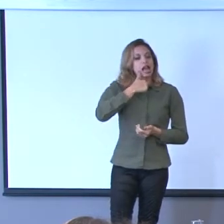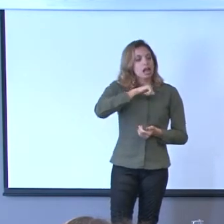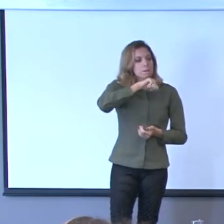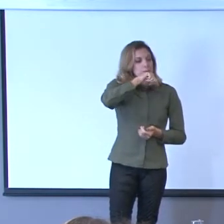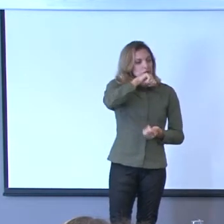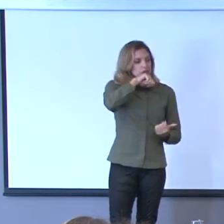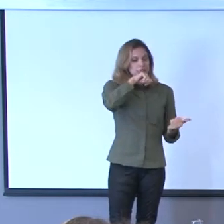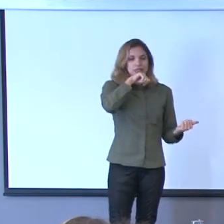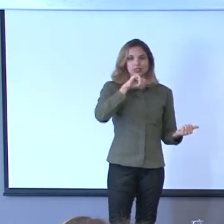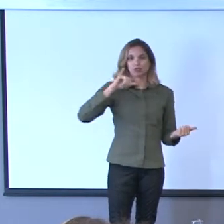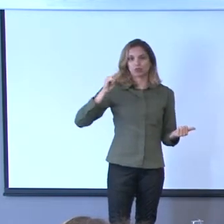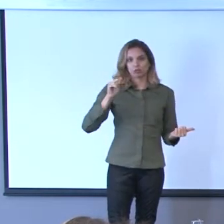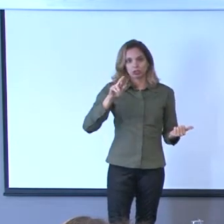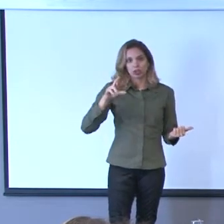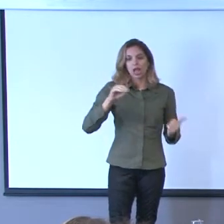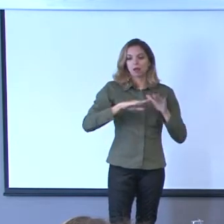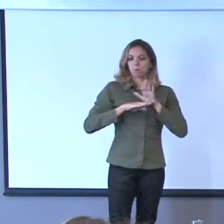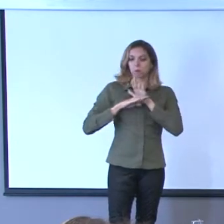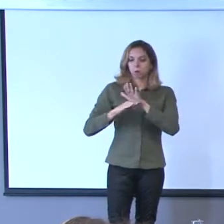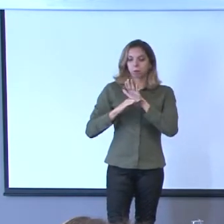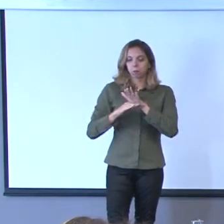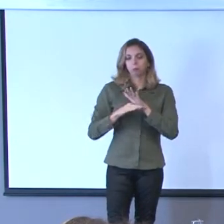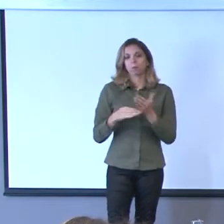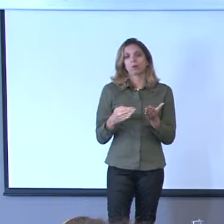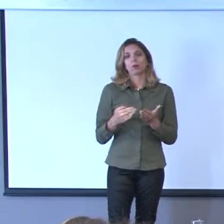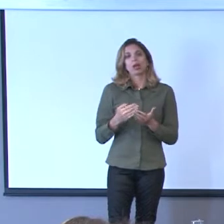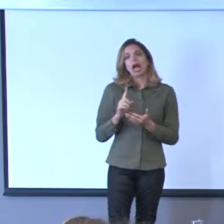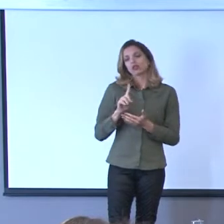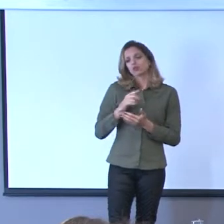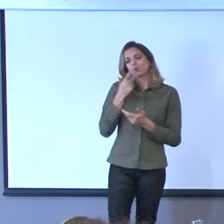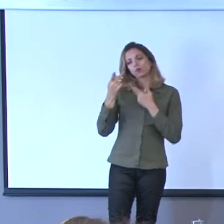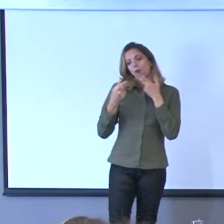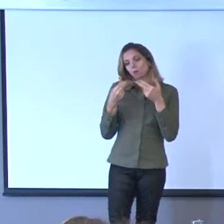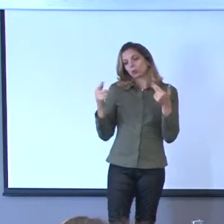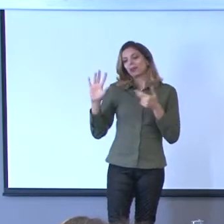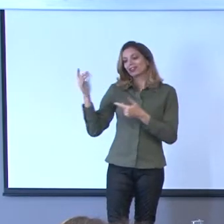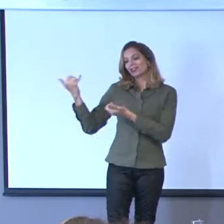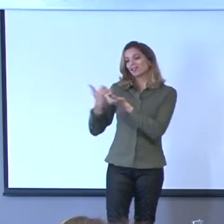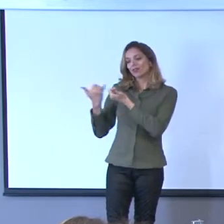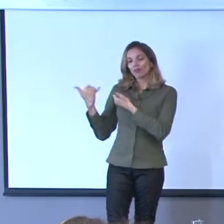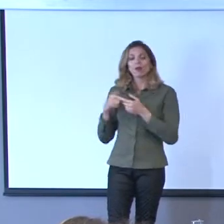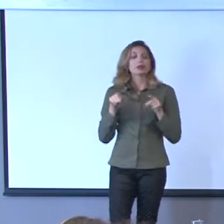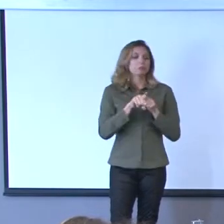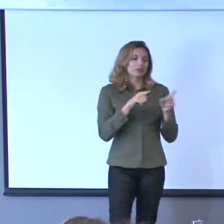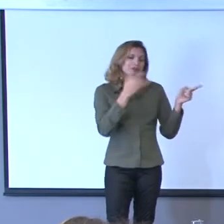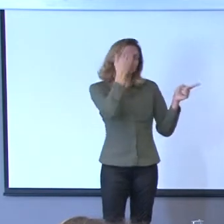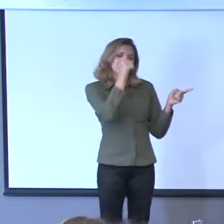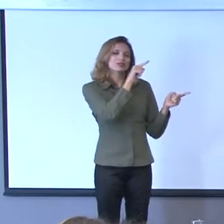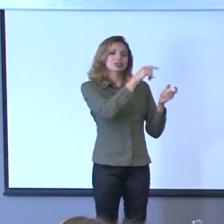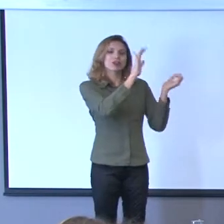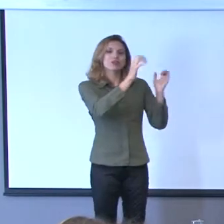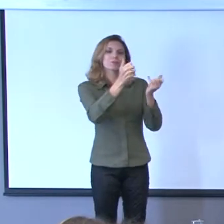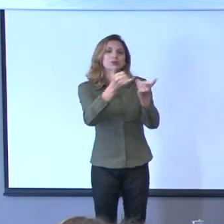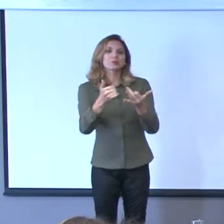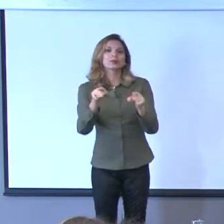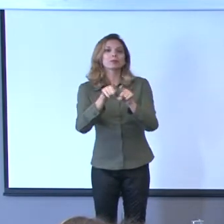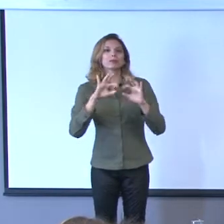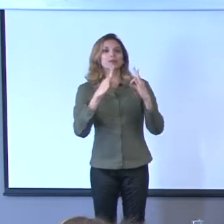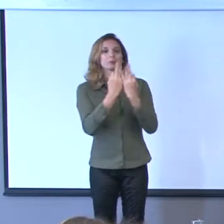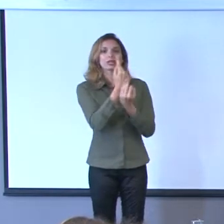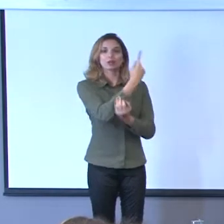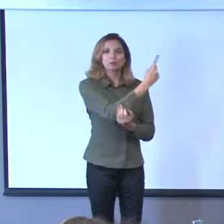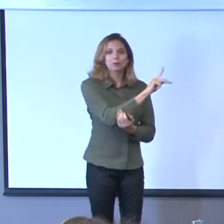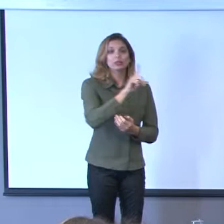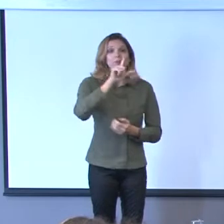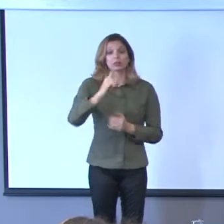As ações da mãe do Jairo, a gente não explorou tanto aqui, mas eu já te ouvi falando sobre a importância da sua família, né? Depois do